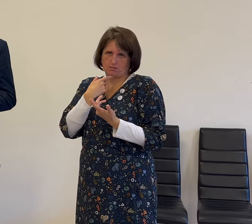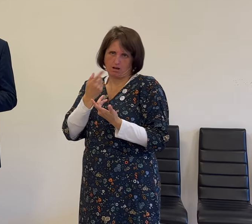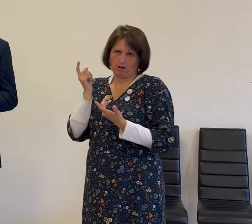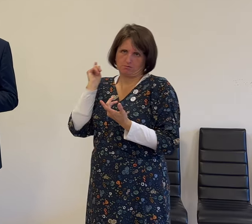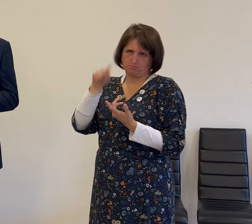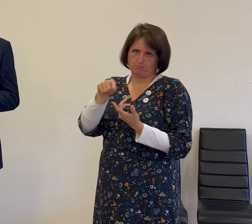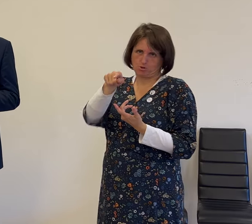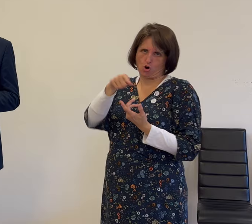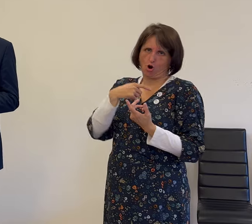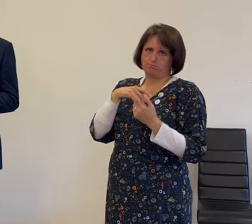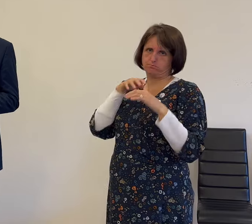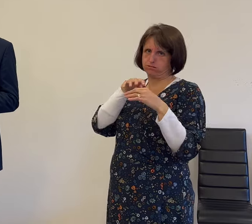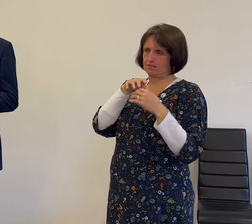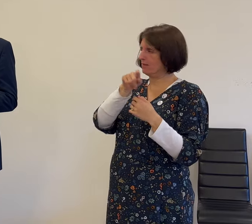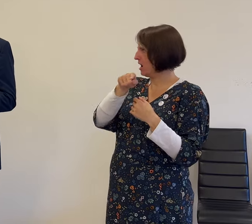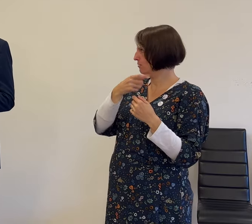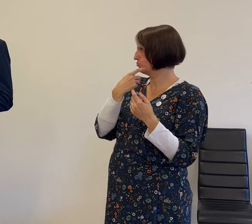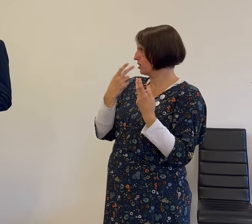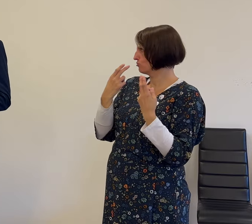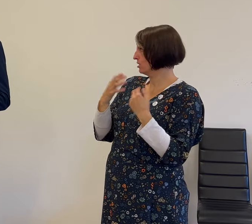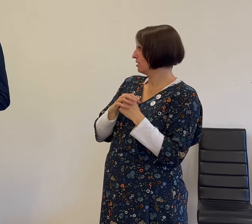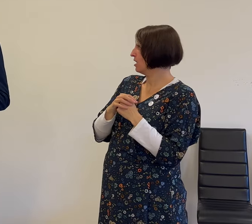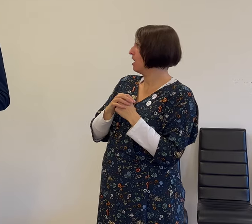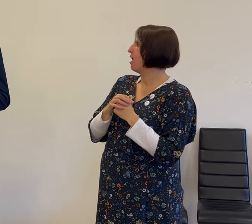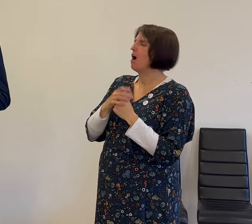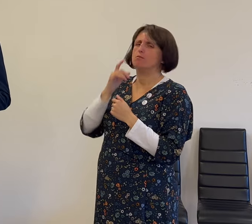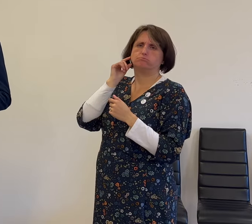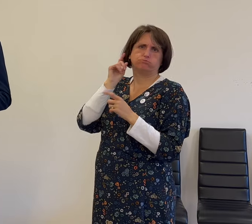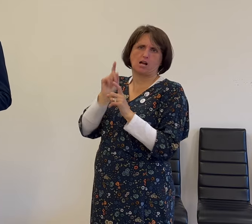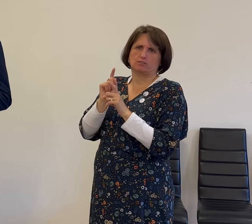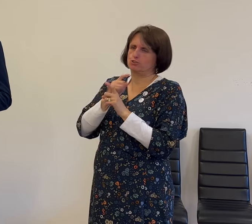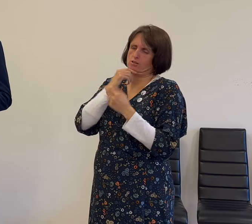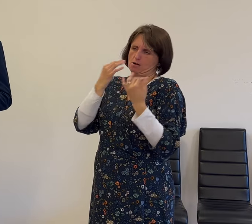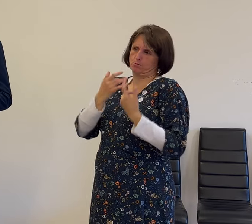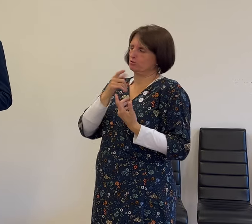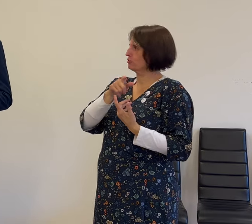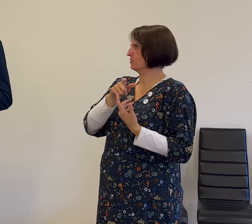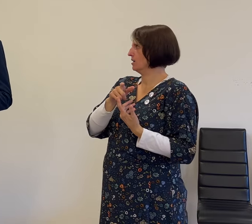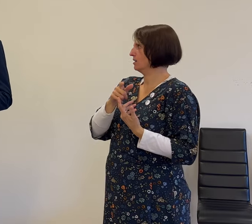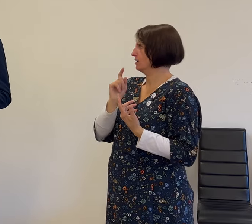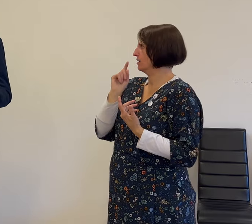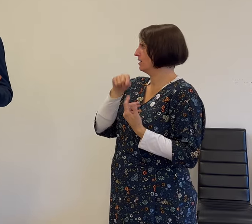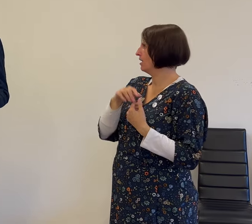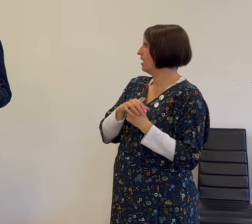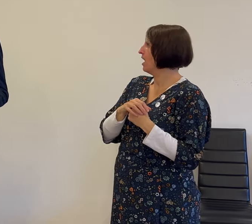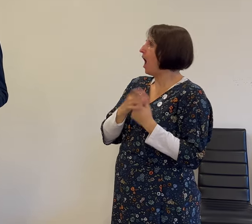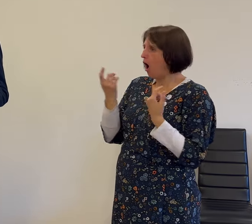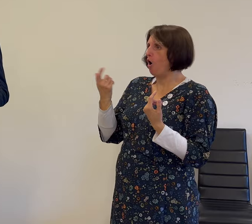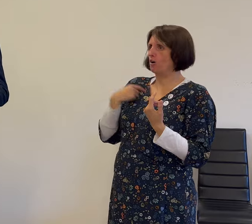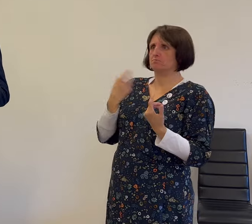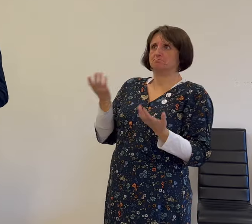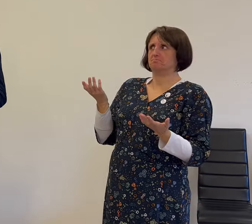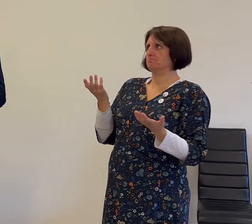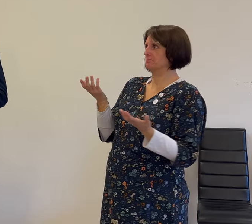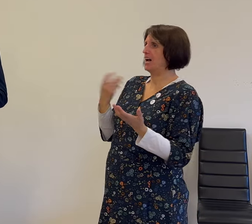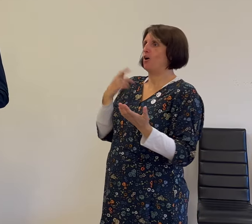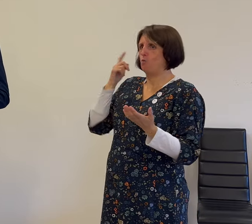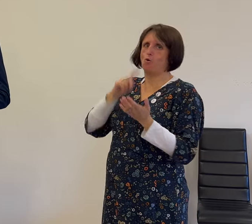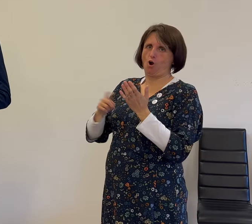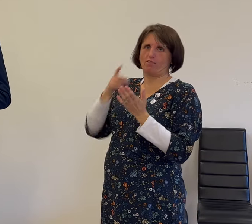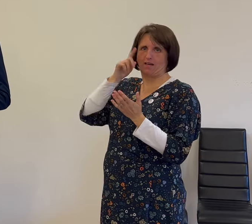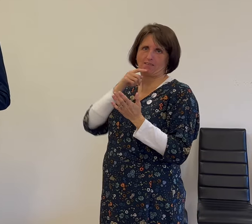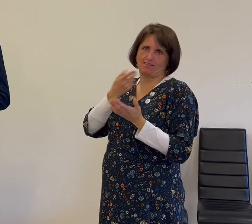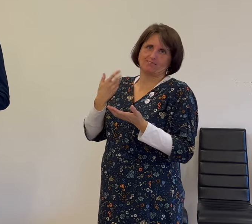montoval. Za chvilku zjistíme, že ani jeho bratři s tím nepočítají. A on jde splnit úkol, který